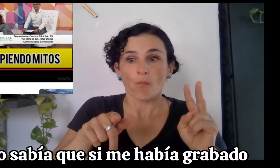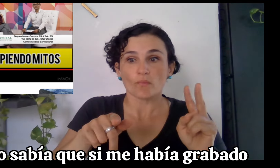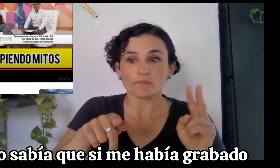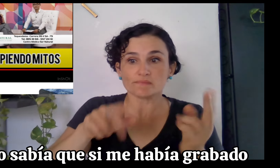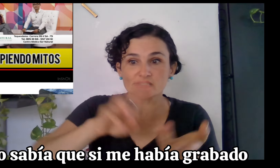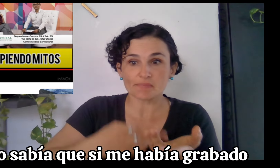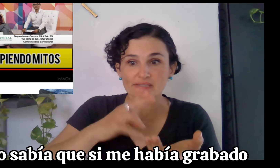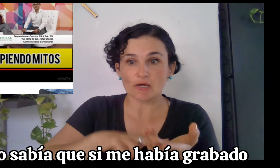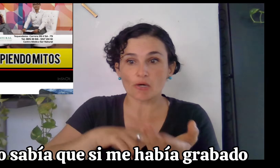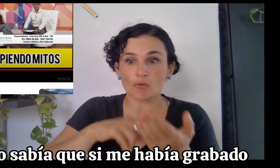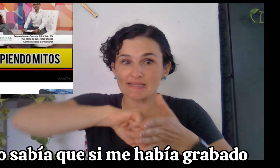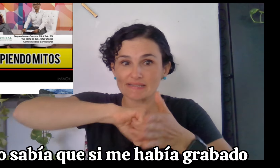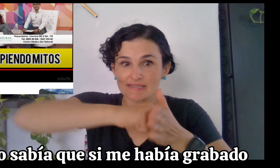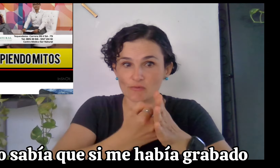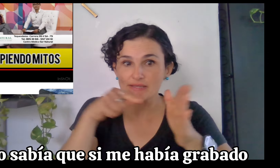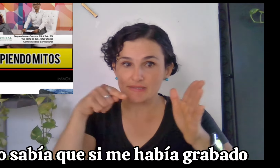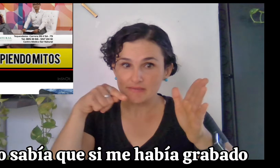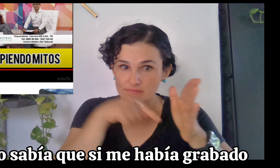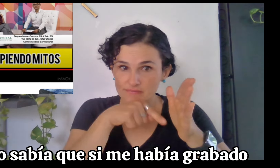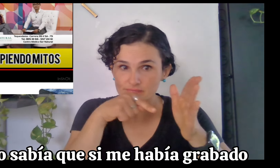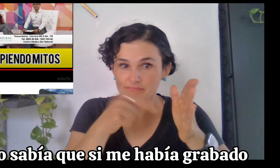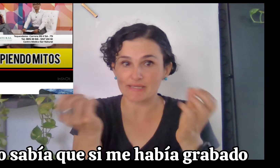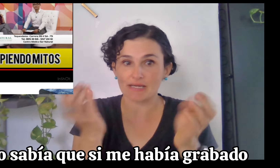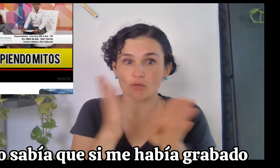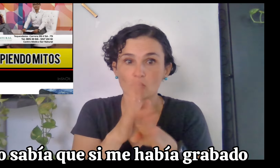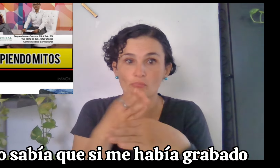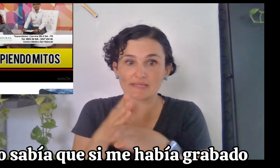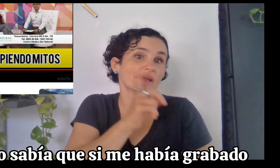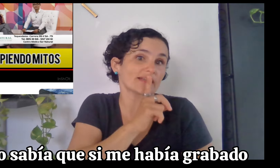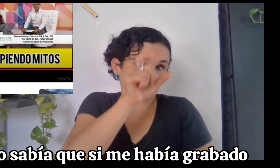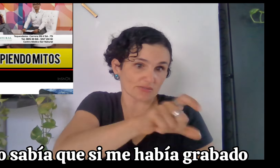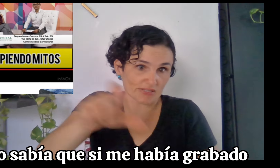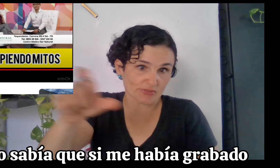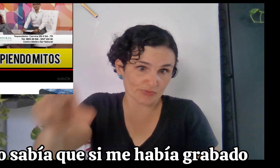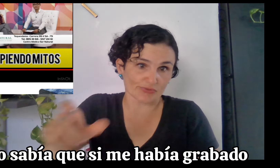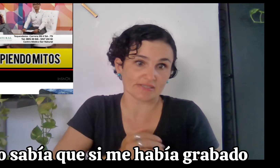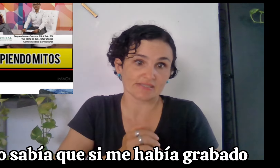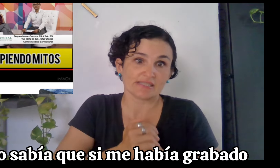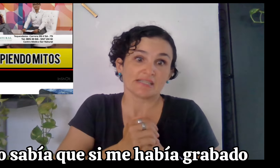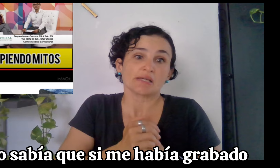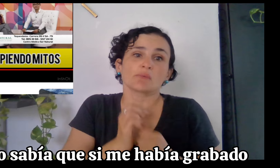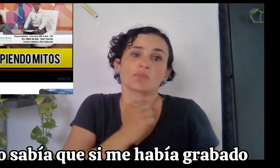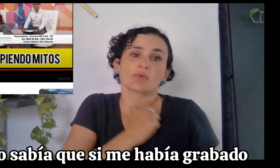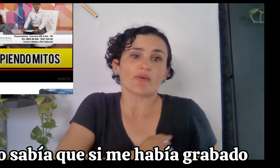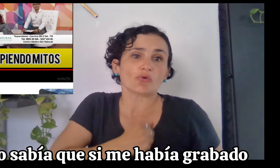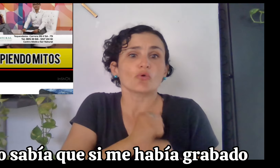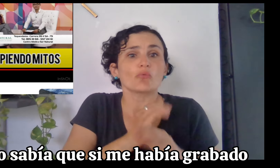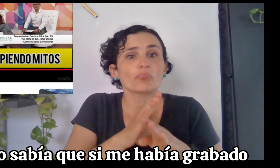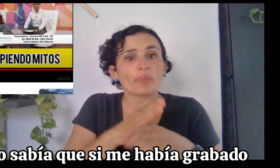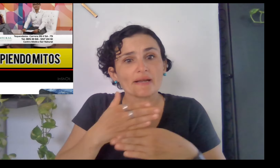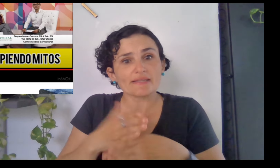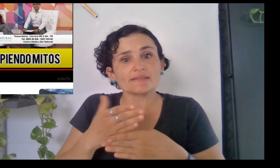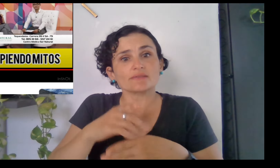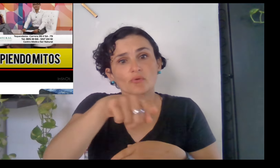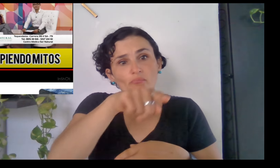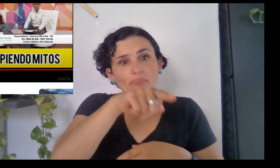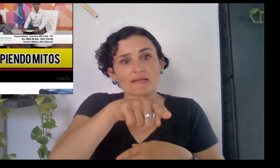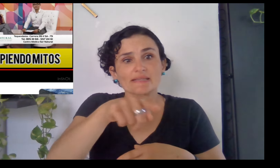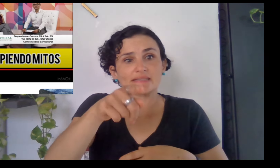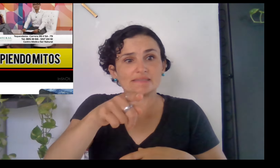interpretado, para tenerlo ahí, para compartirlo para las personas sordas. Por favor, compartan